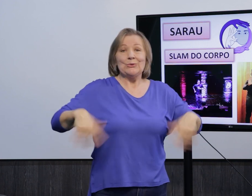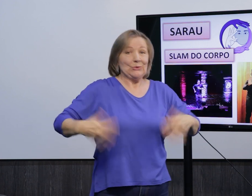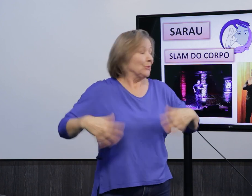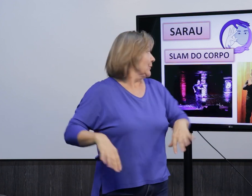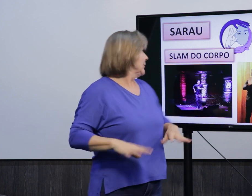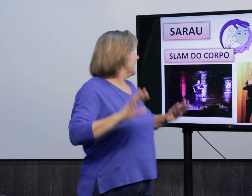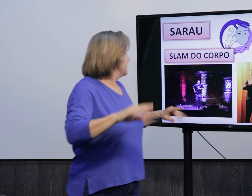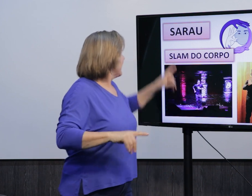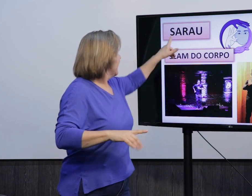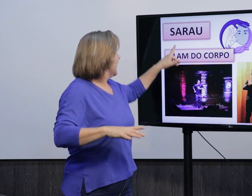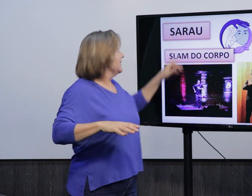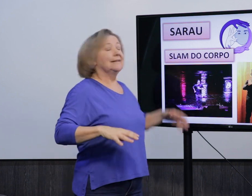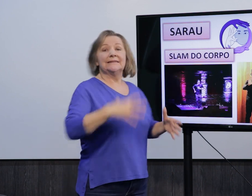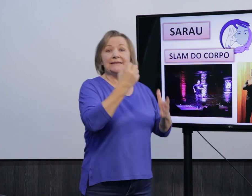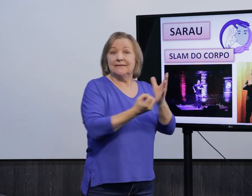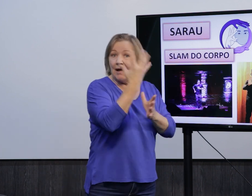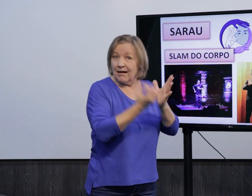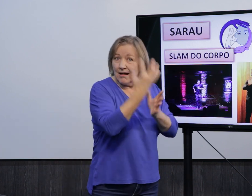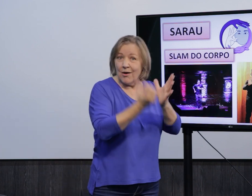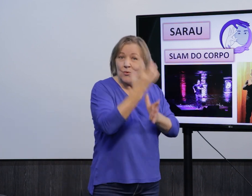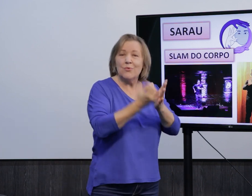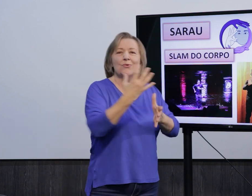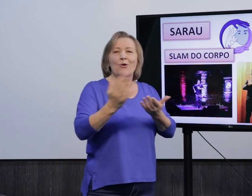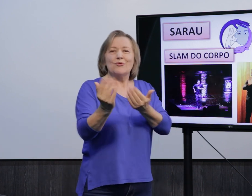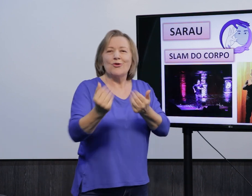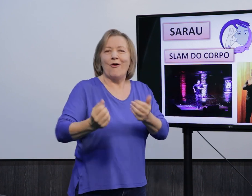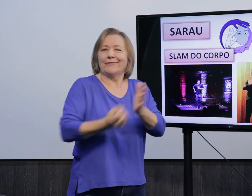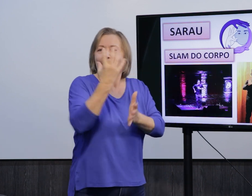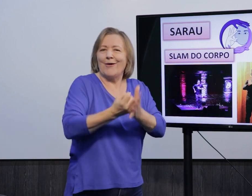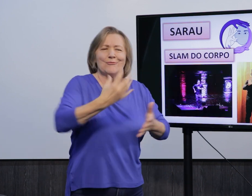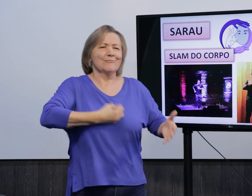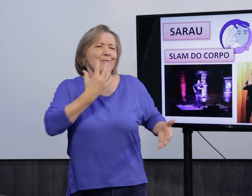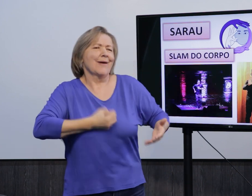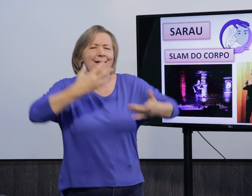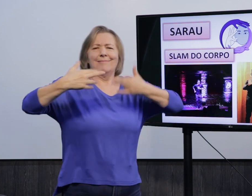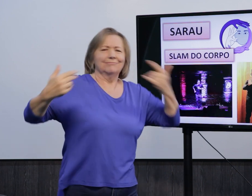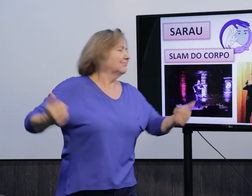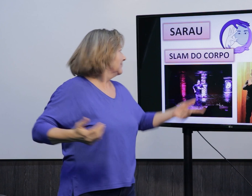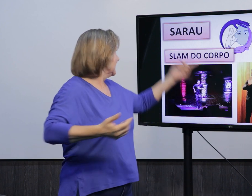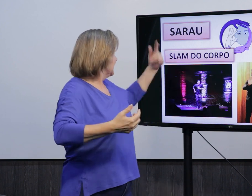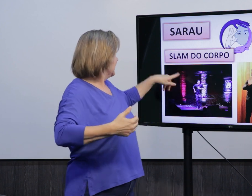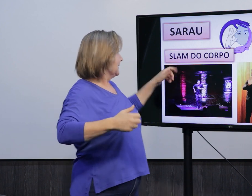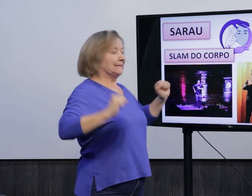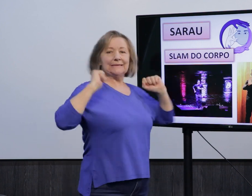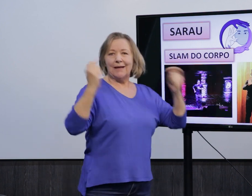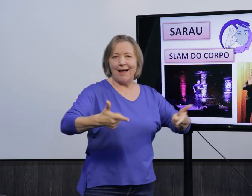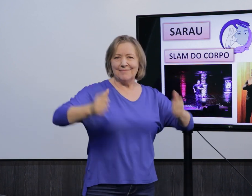novas plataformas digitais e tudo mais né então ele temos né o sarautos surdos aonde nesse conta poesia o Islã